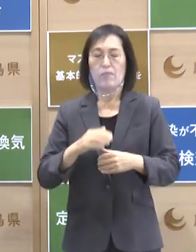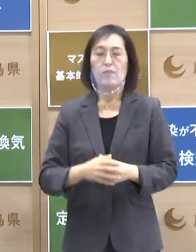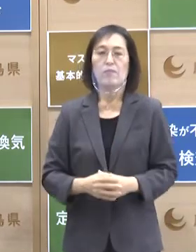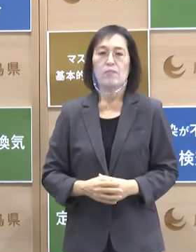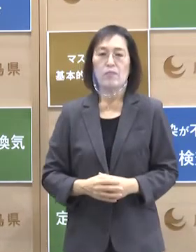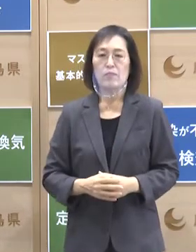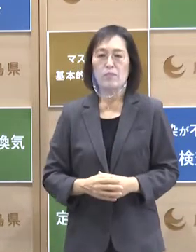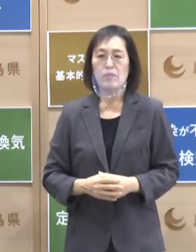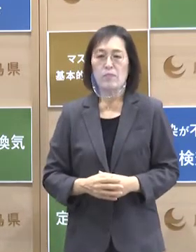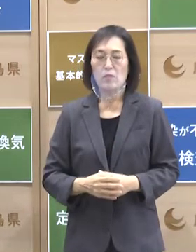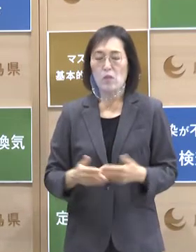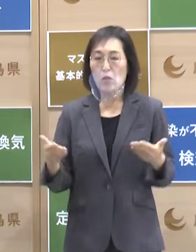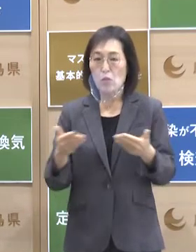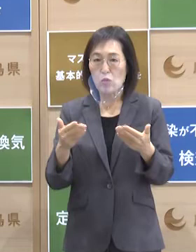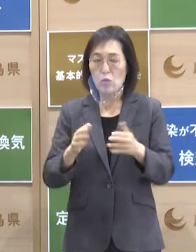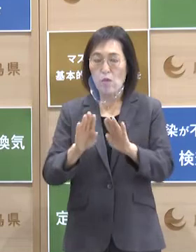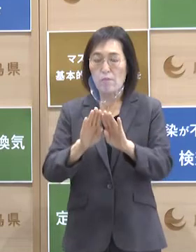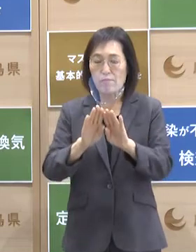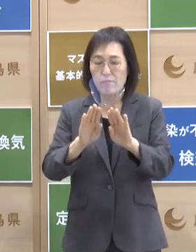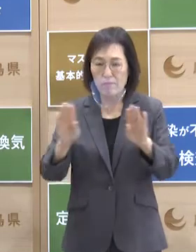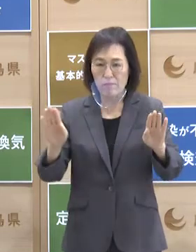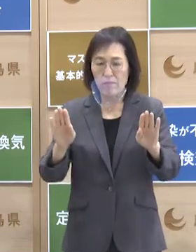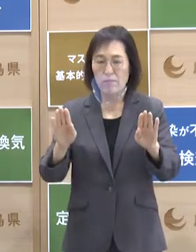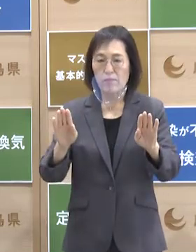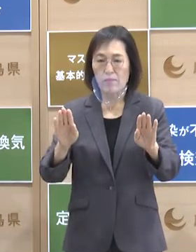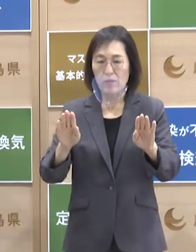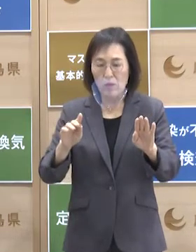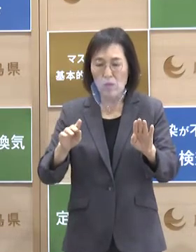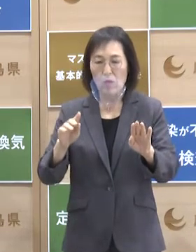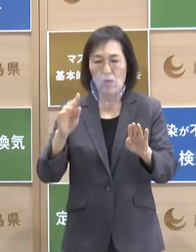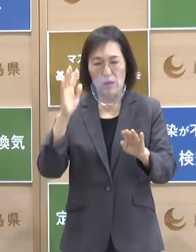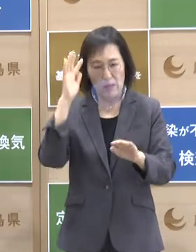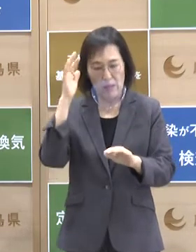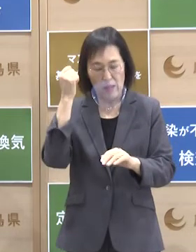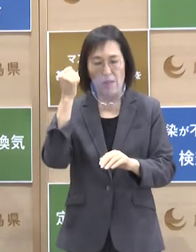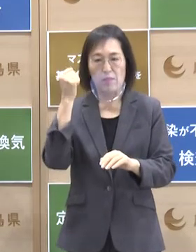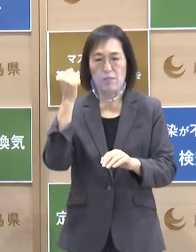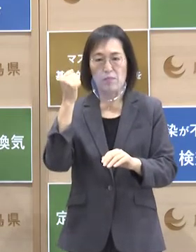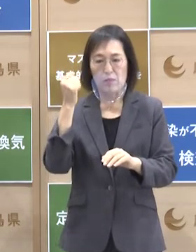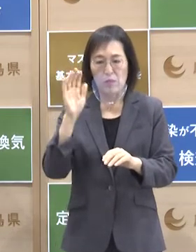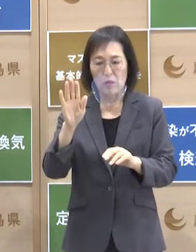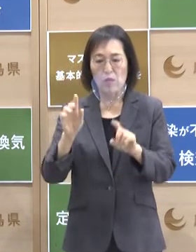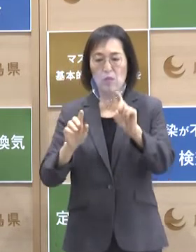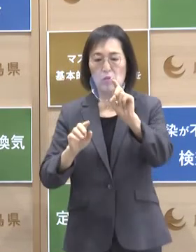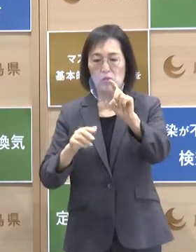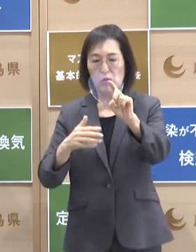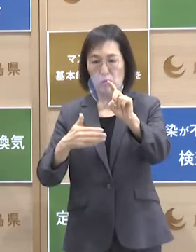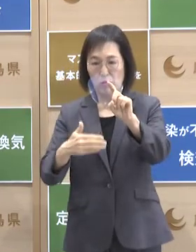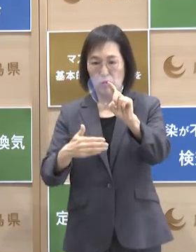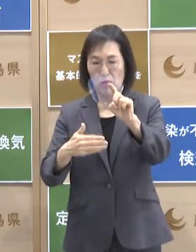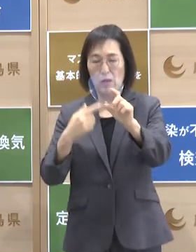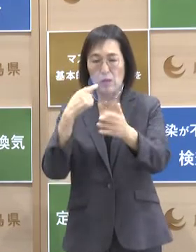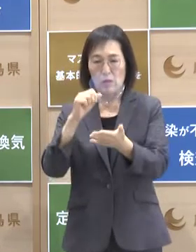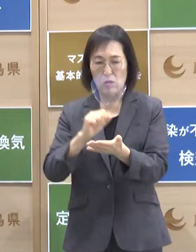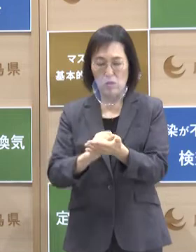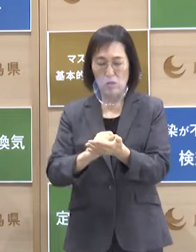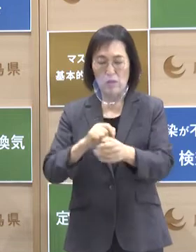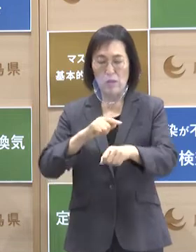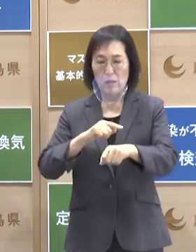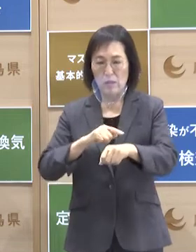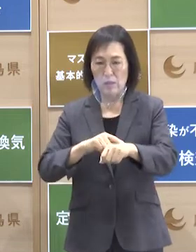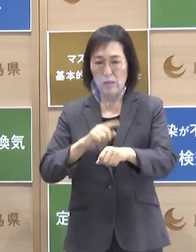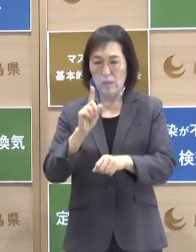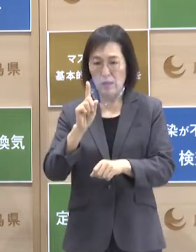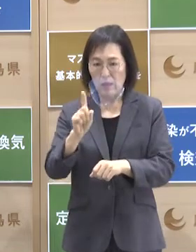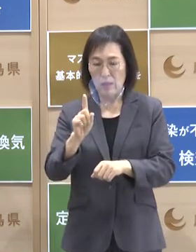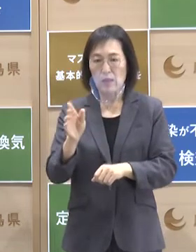それでこの事業の開始を記念しまして、10月9日日曜日午後1時から